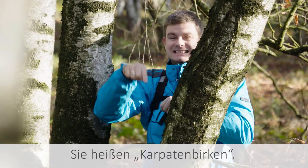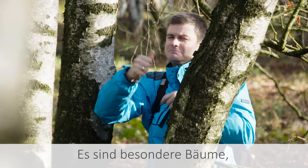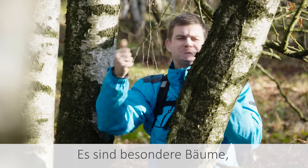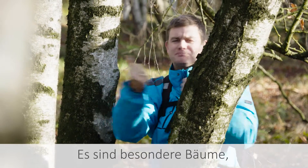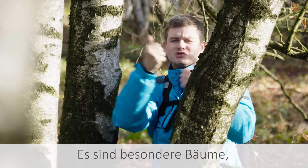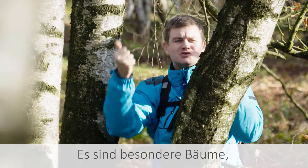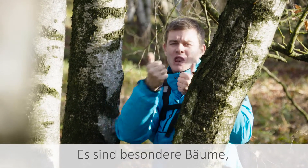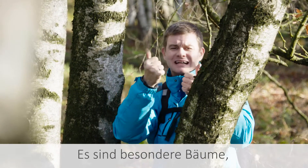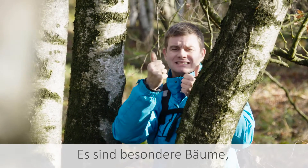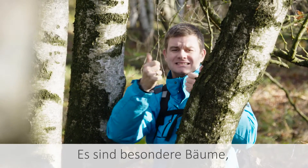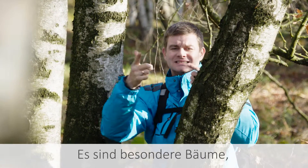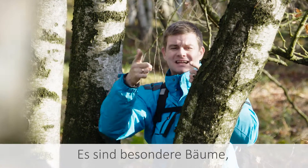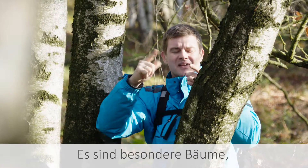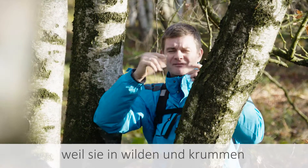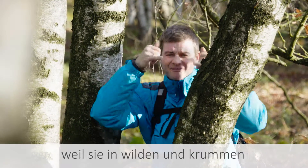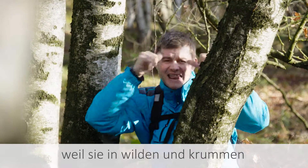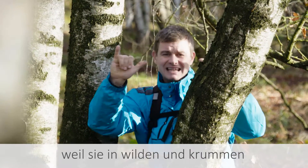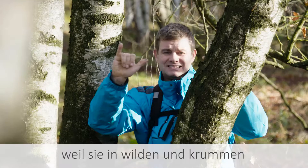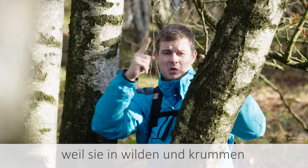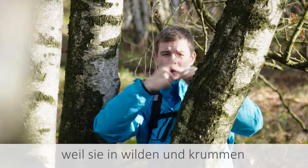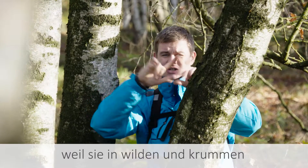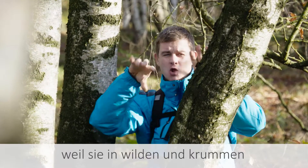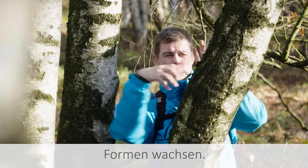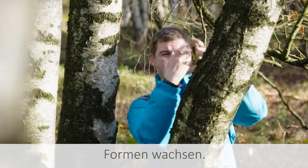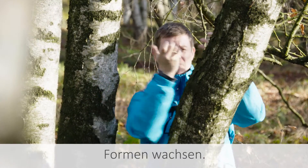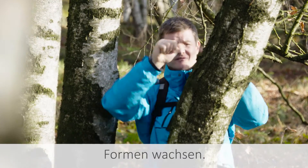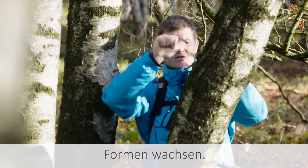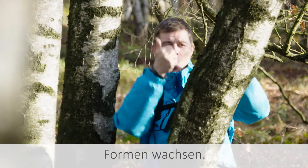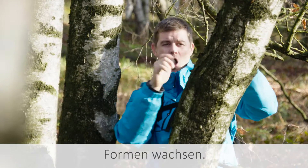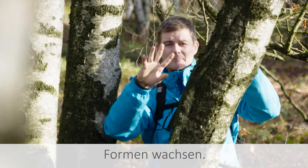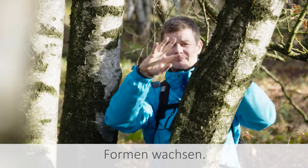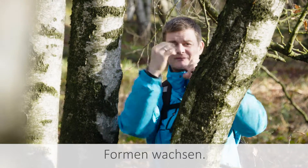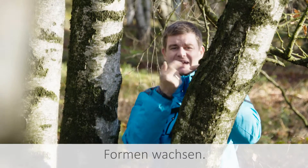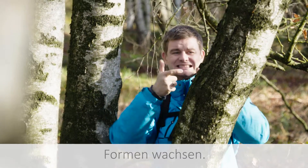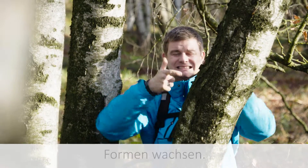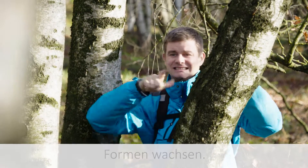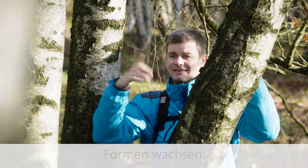Es sind besondere Bäume, weil sie in wilden und krummen Formen wachsen.